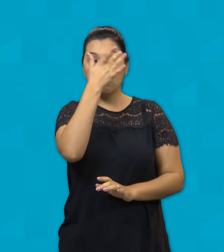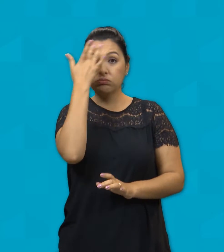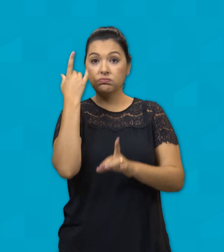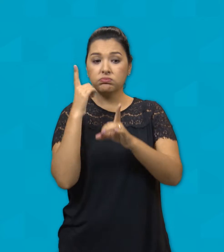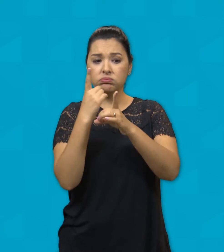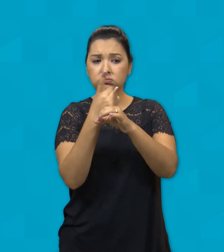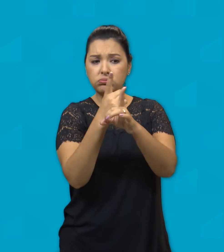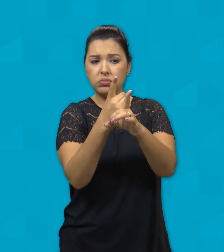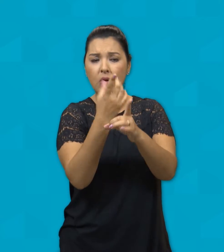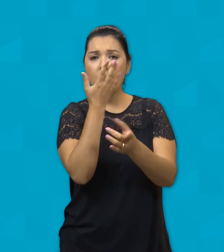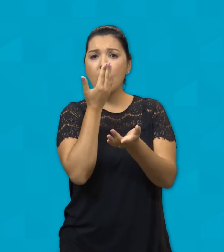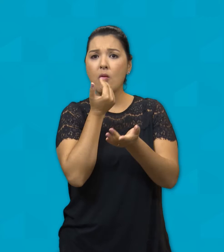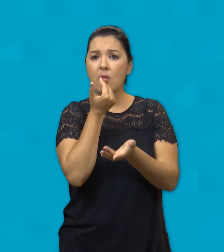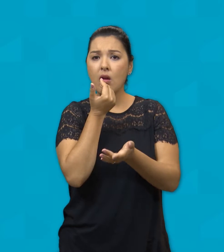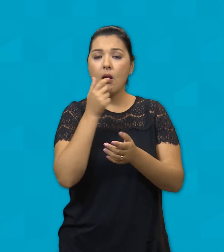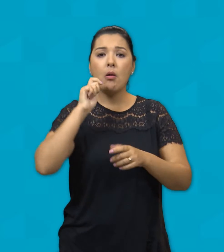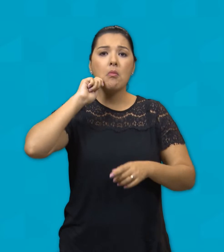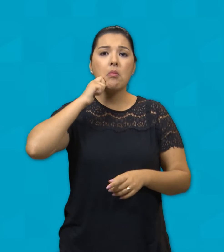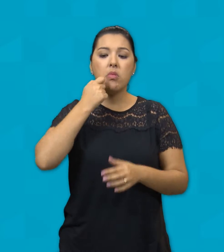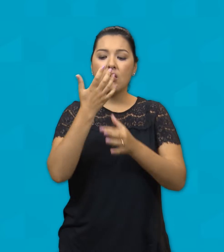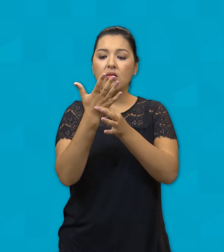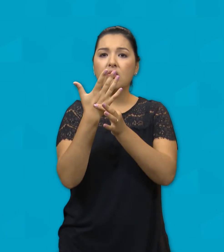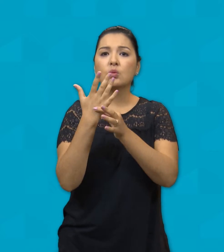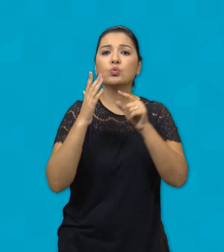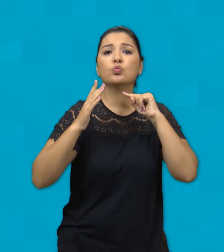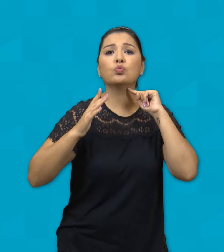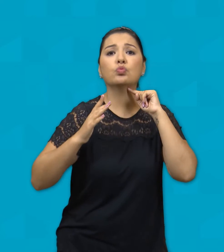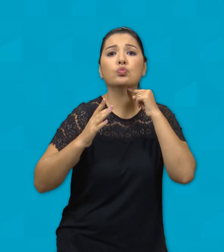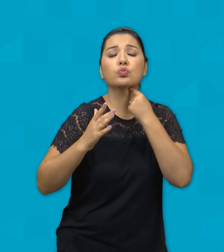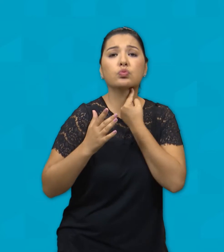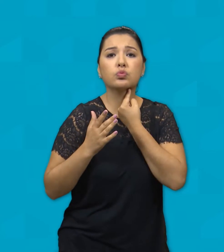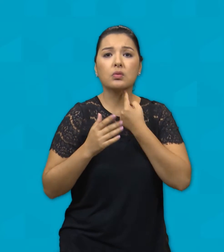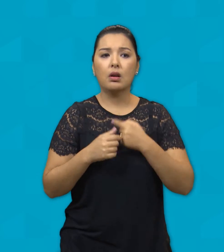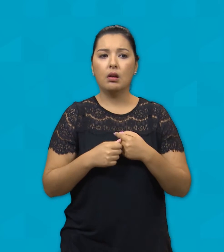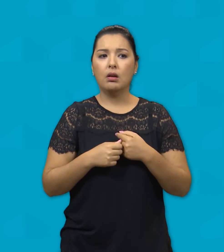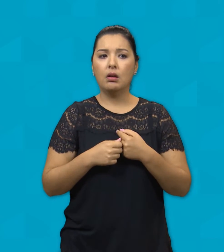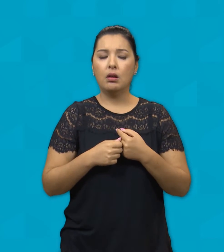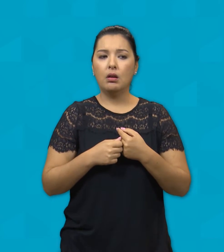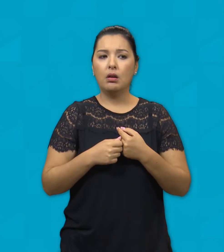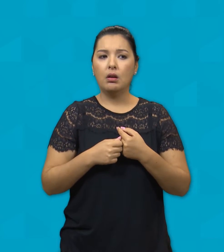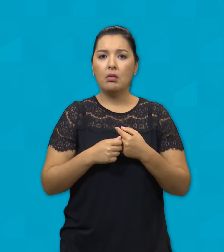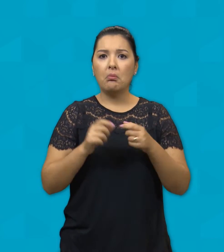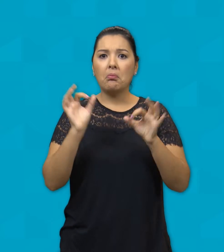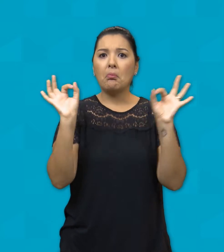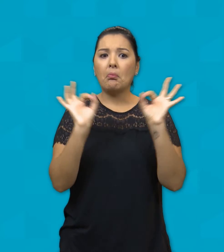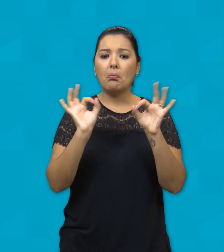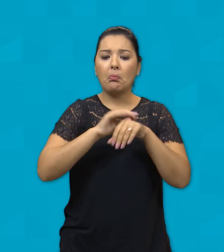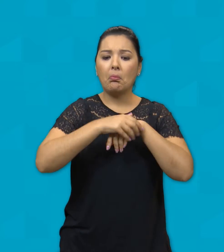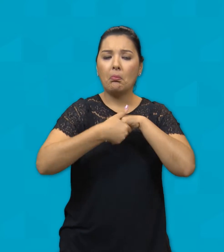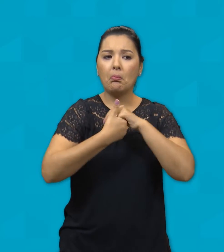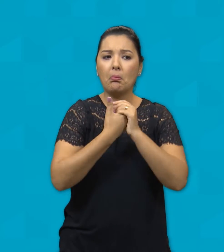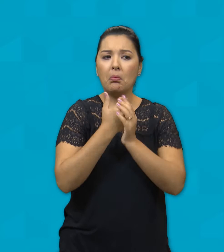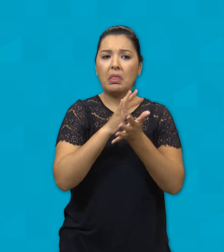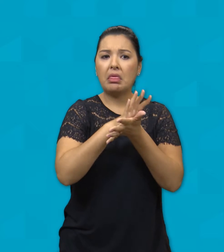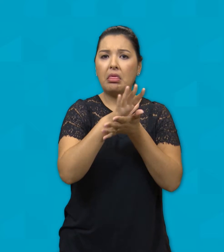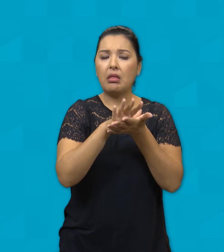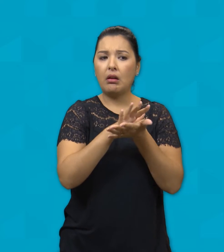seus discípulos comiam pão com as mãos impuras, isto é, sem as terem